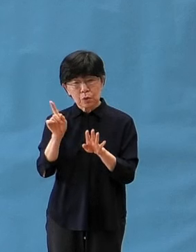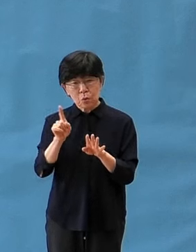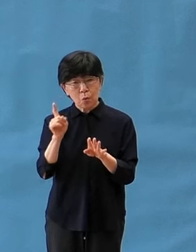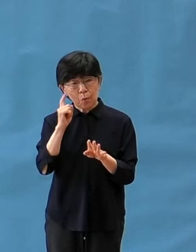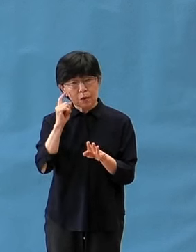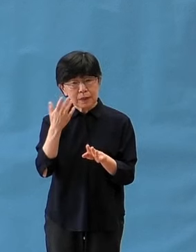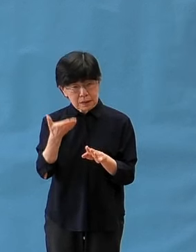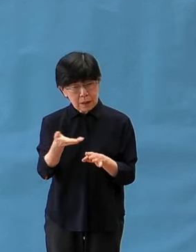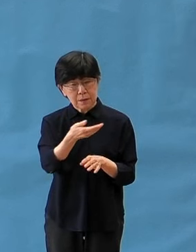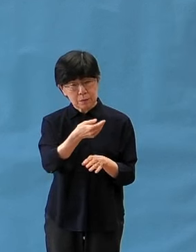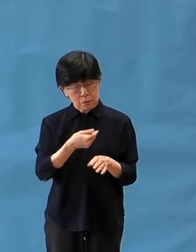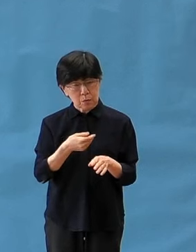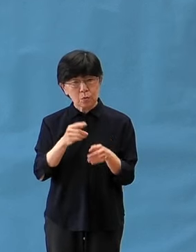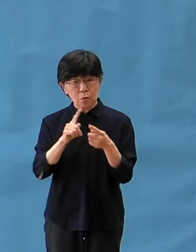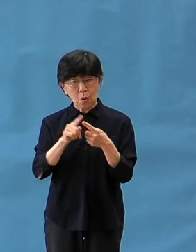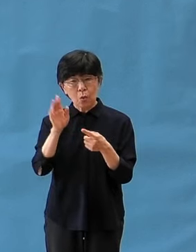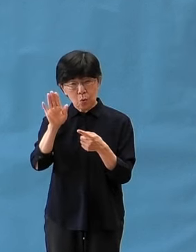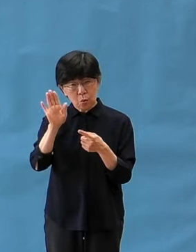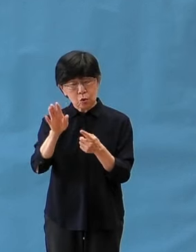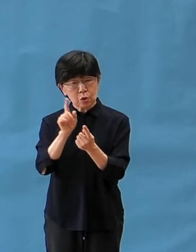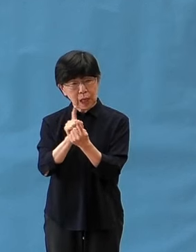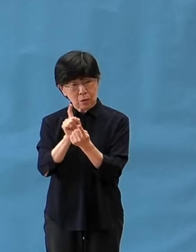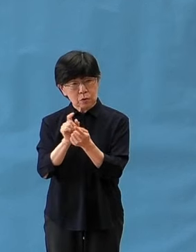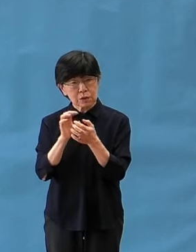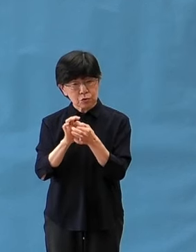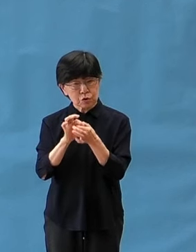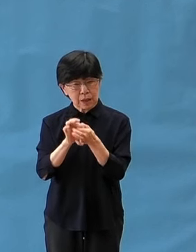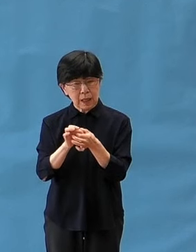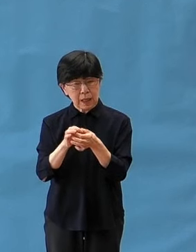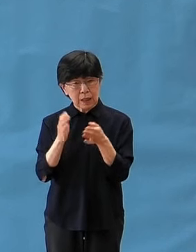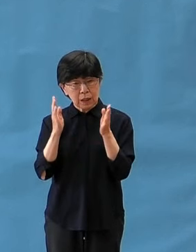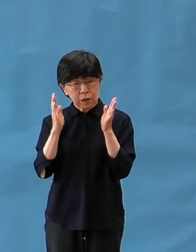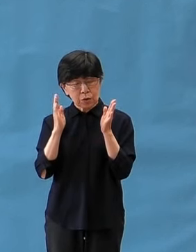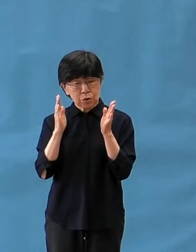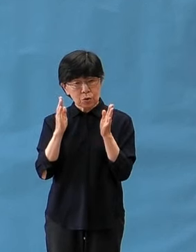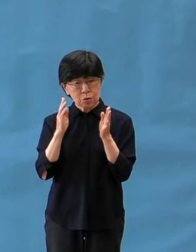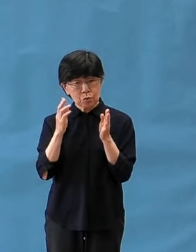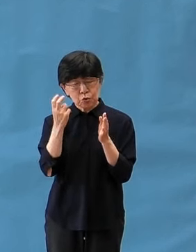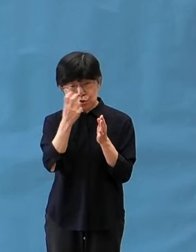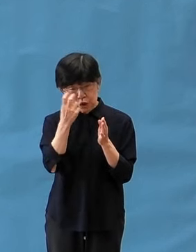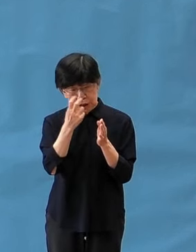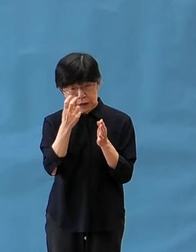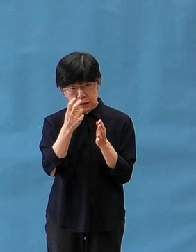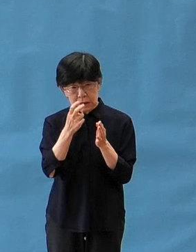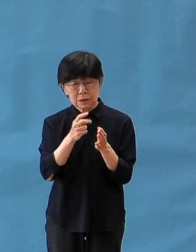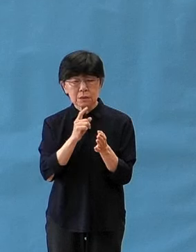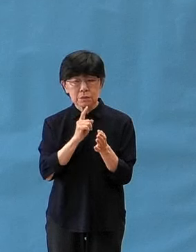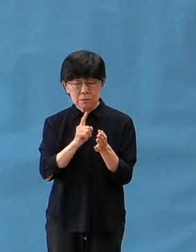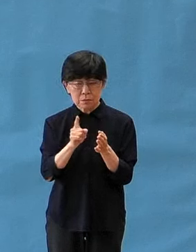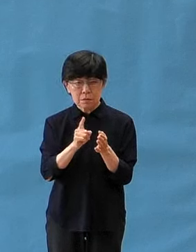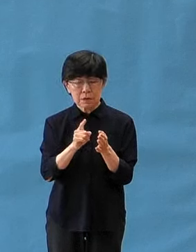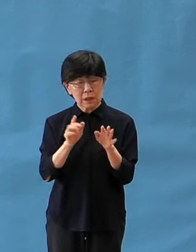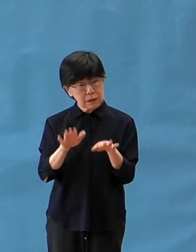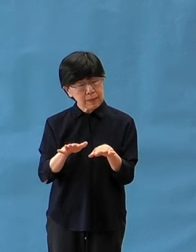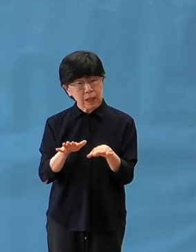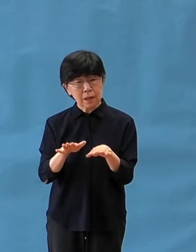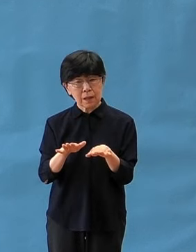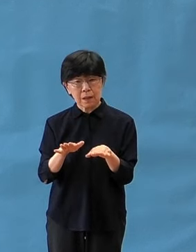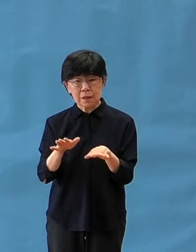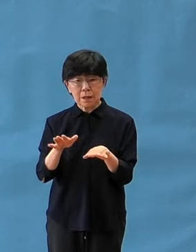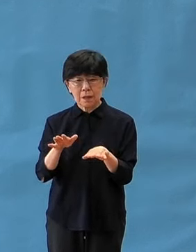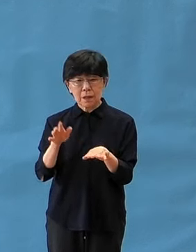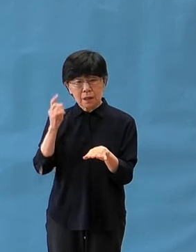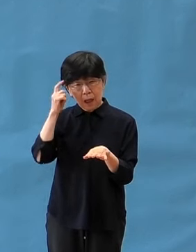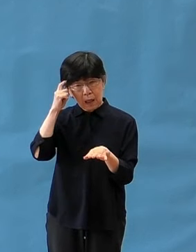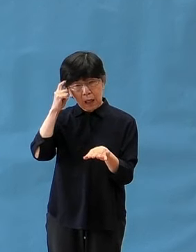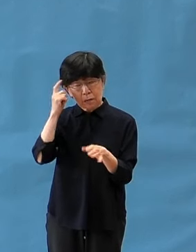また今後の対応について、その注視されていくということでありますけれども、現時点で考えられるもの